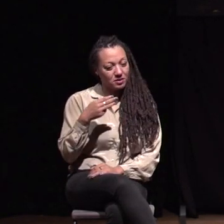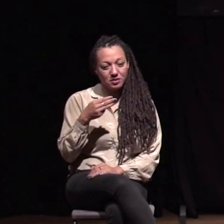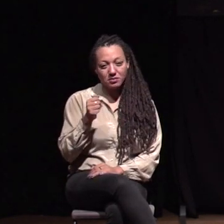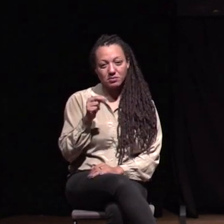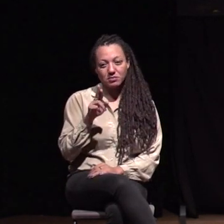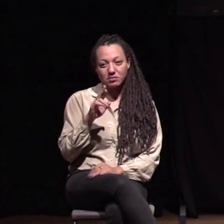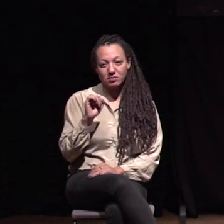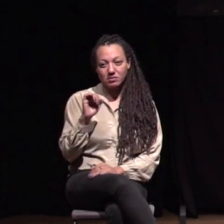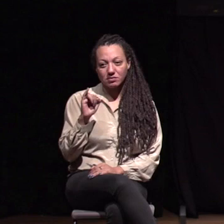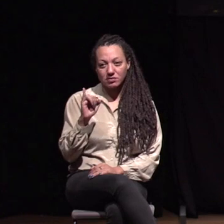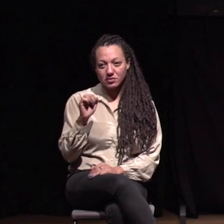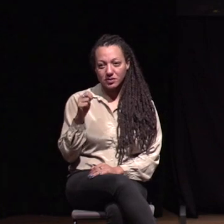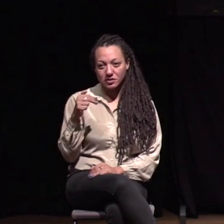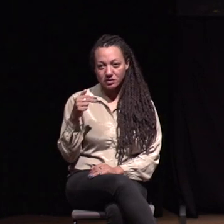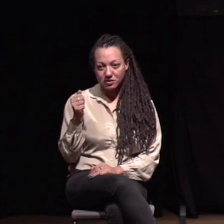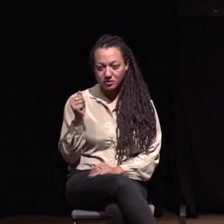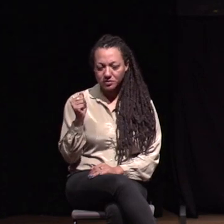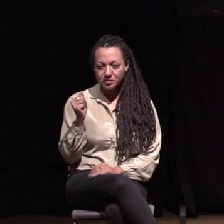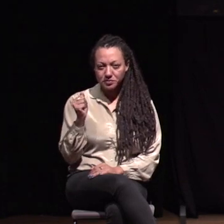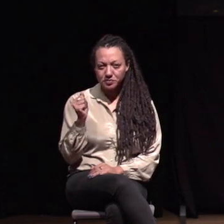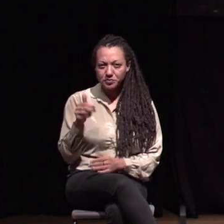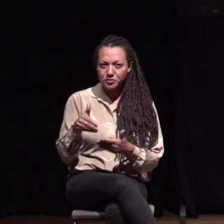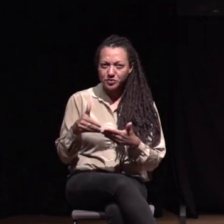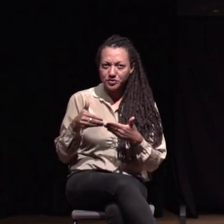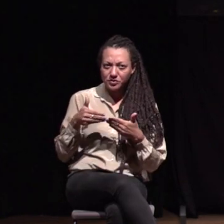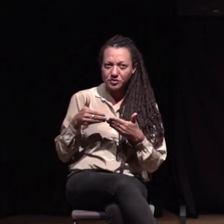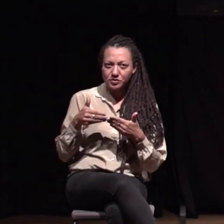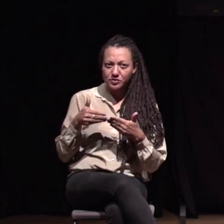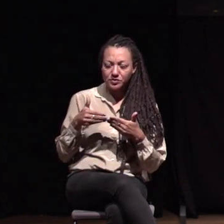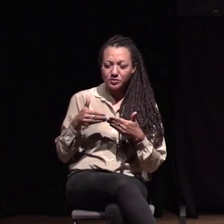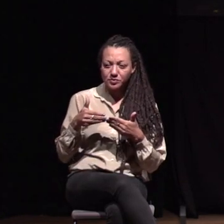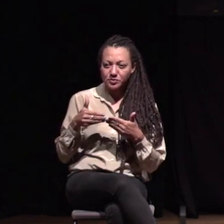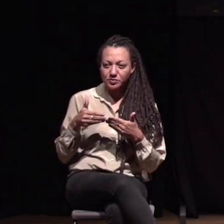Marina. Marina, por favor, você poderia